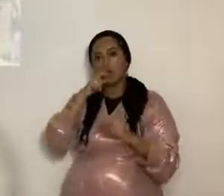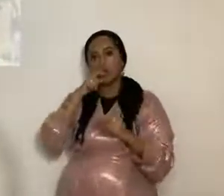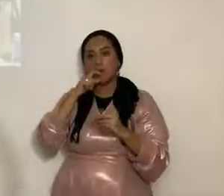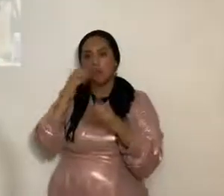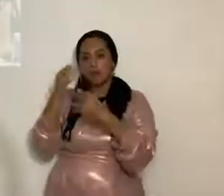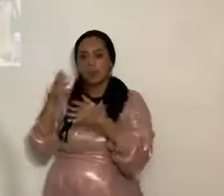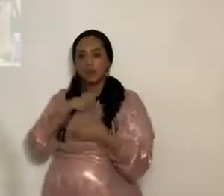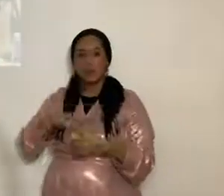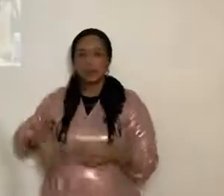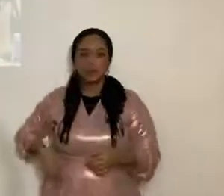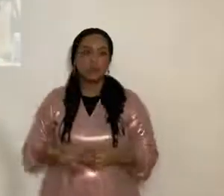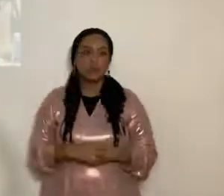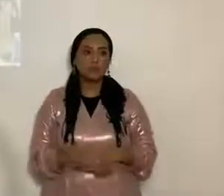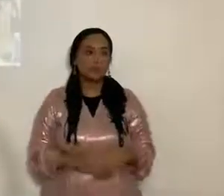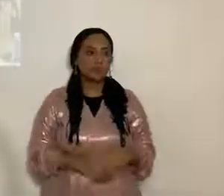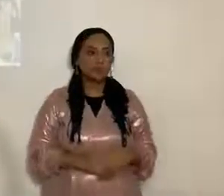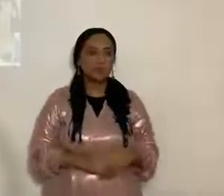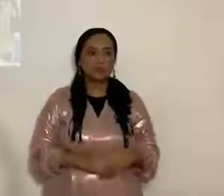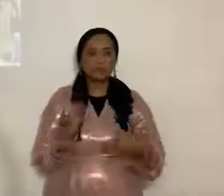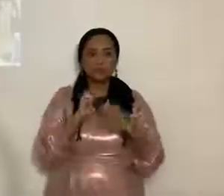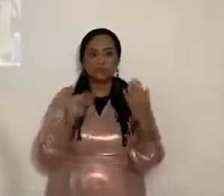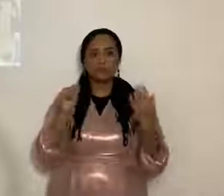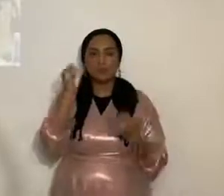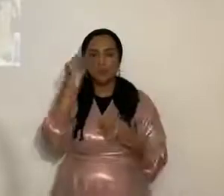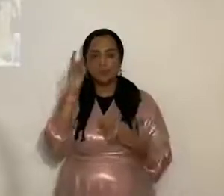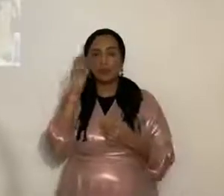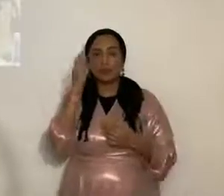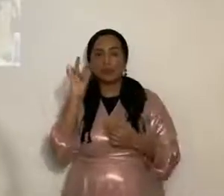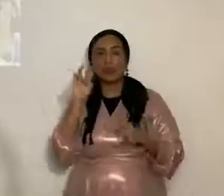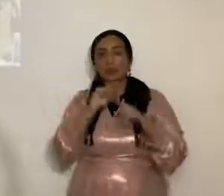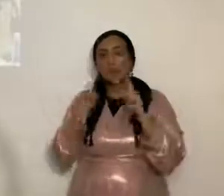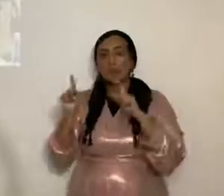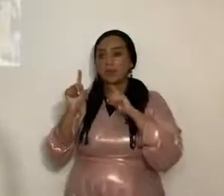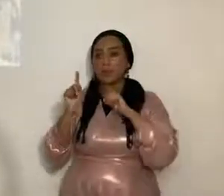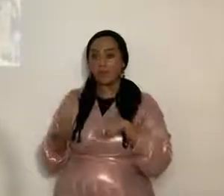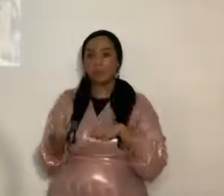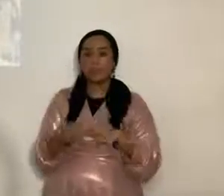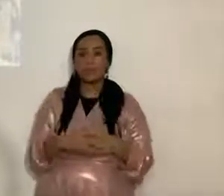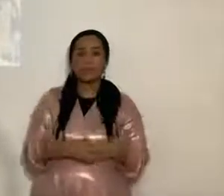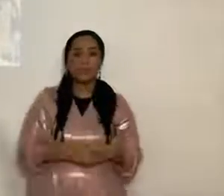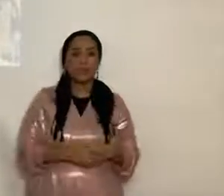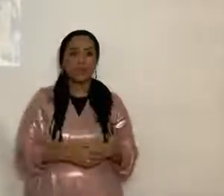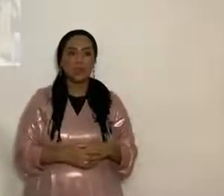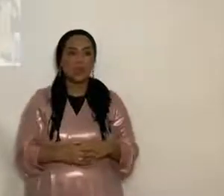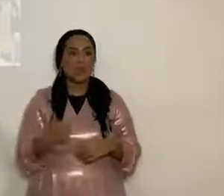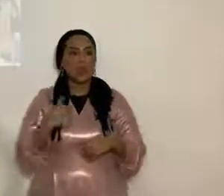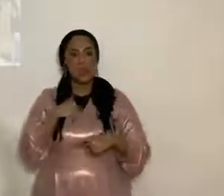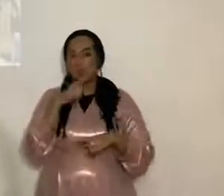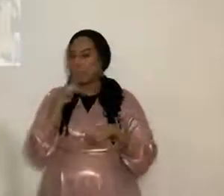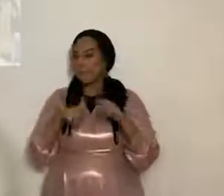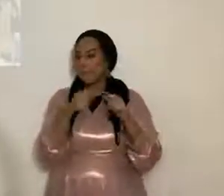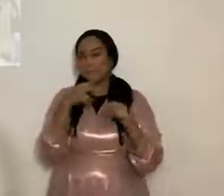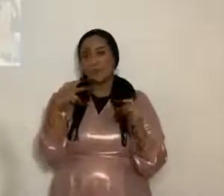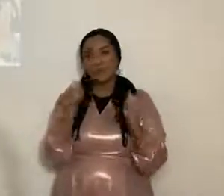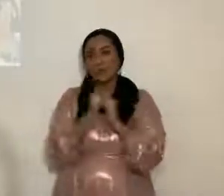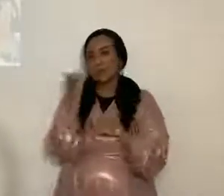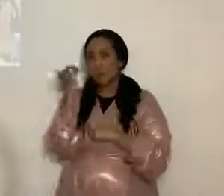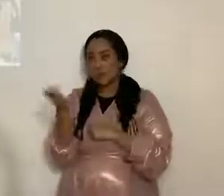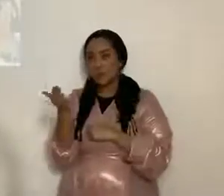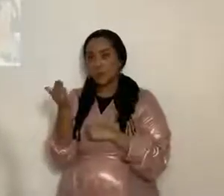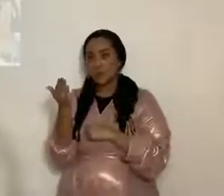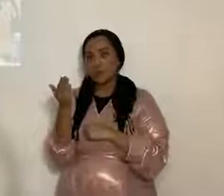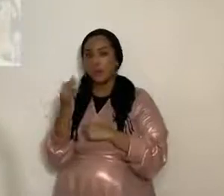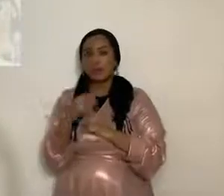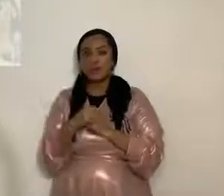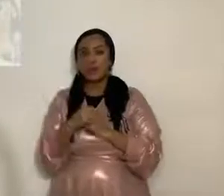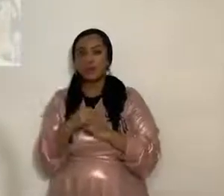hablado al rey. Versos 16 y 17. Mas respondió: no podré volver contigo ni iré contigo. El